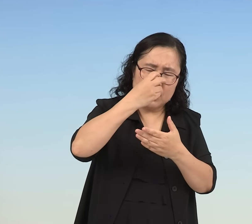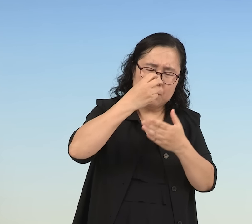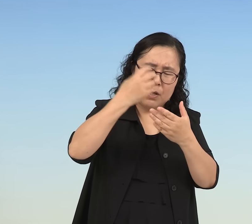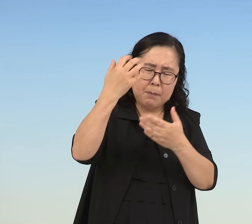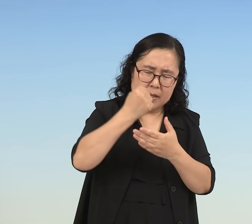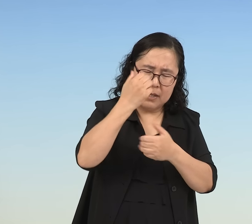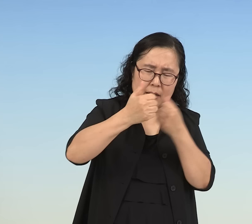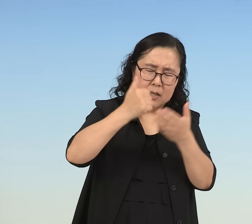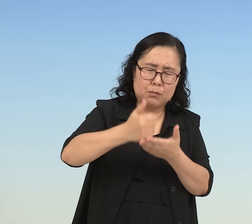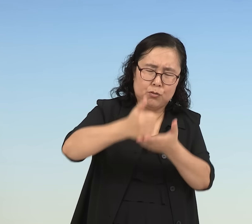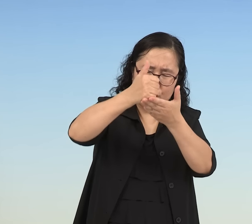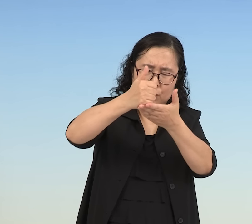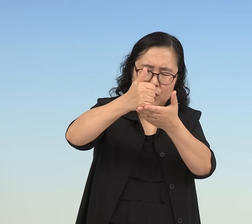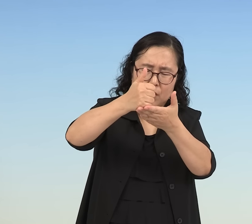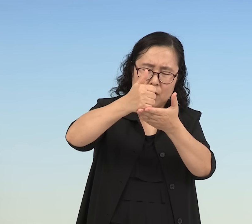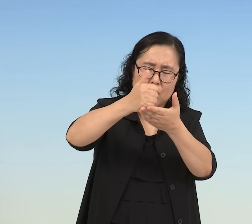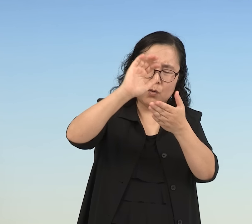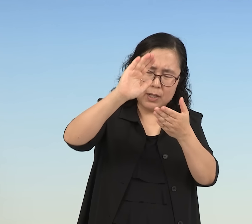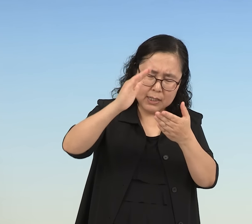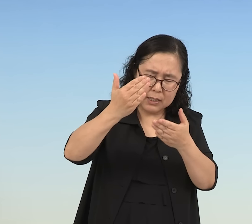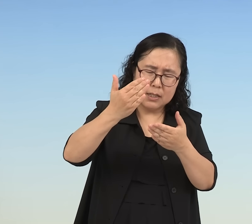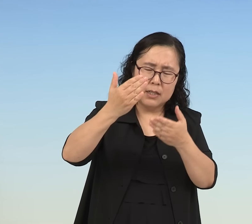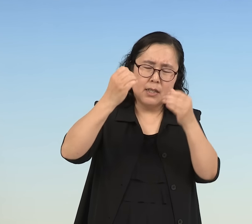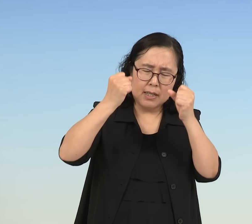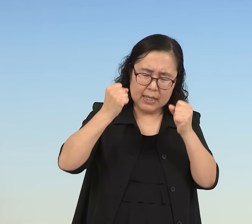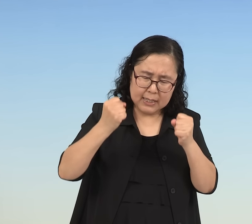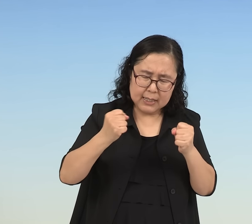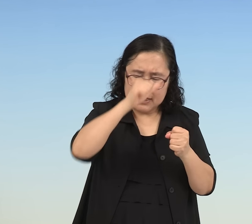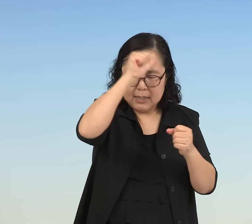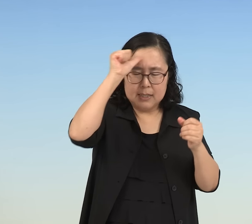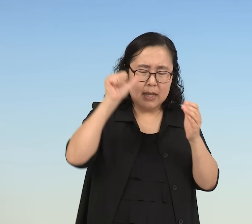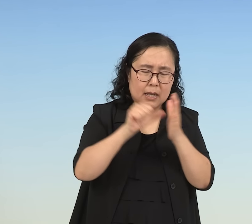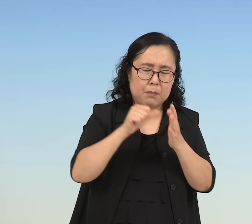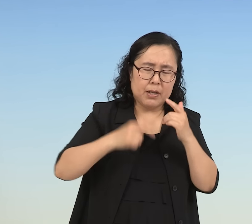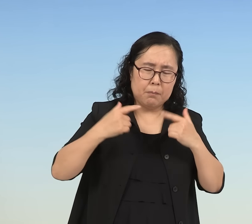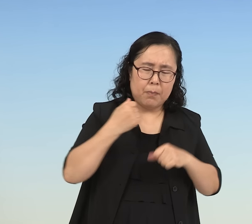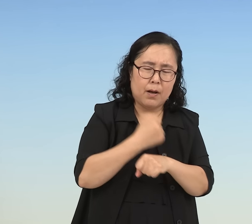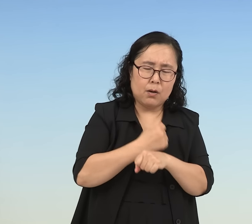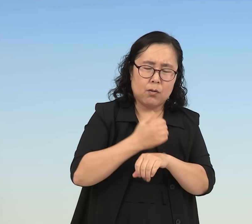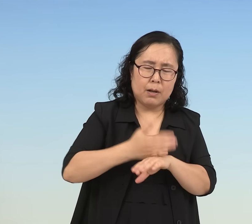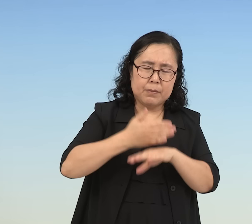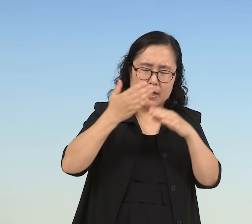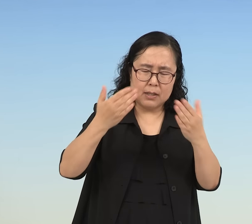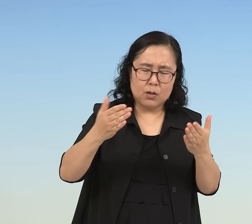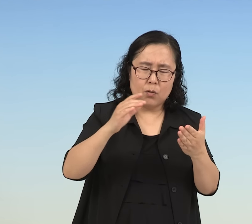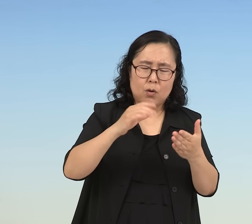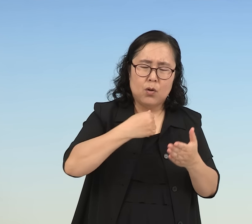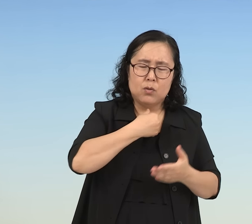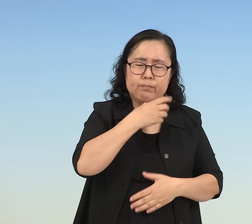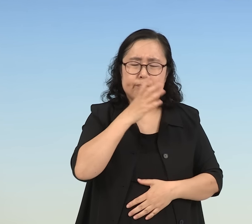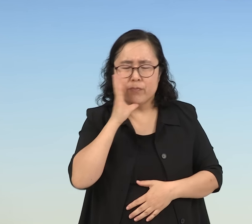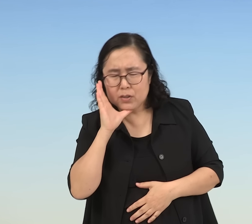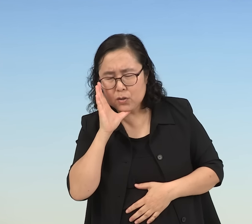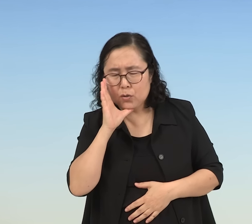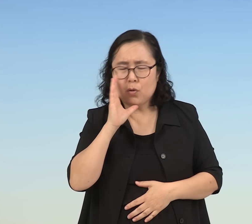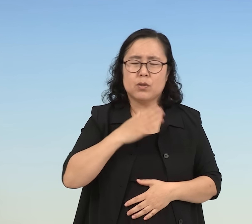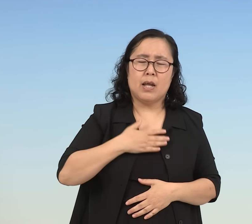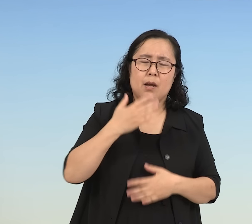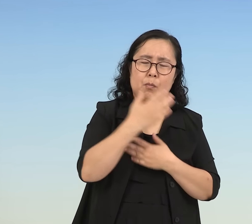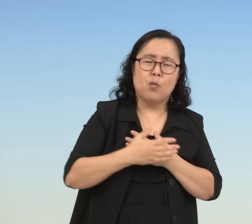아도나이, 나의 주인이 계시는 인생임을 기뻐하고 감사하며, 세월이 가면 갈수록